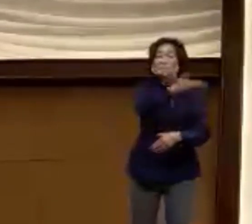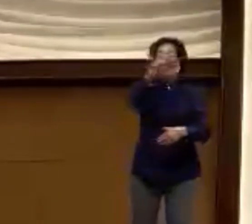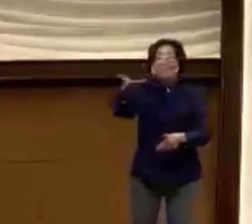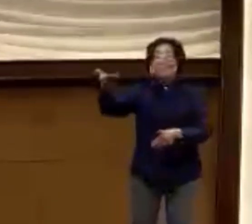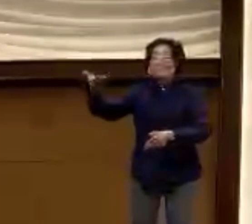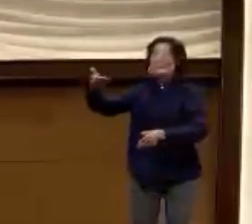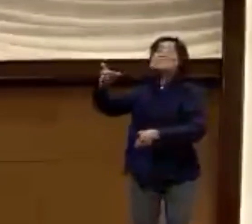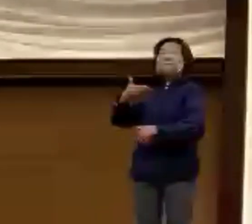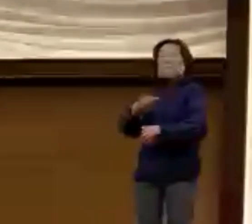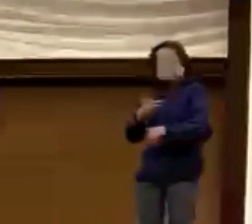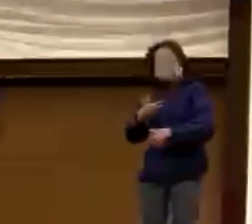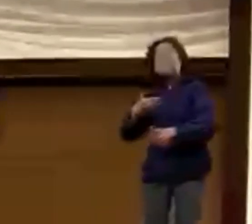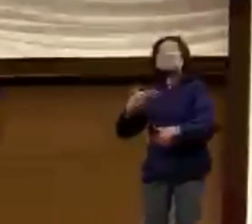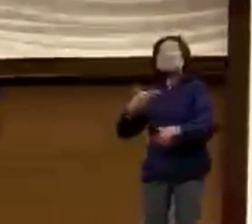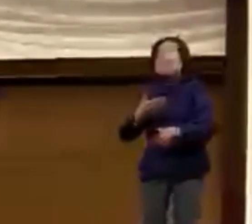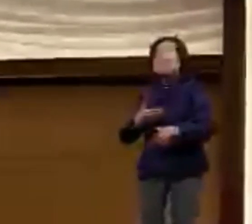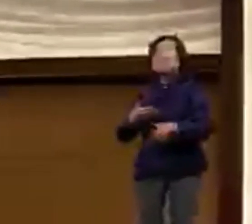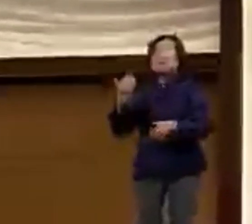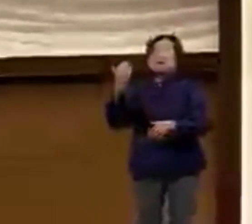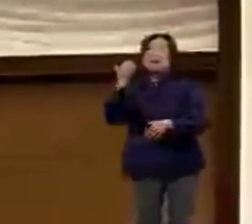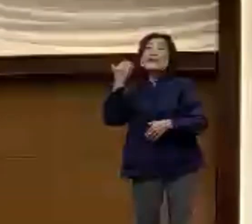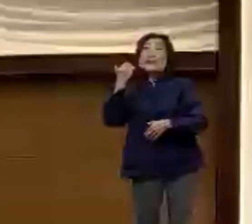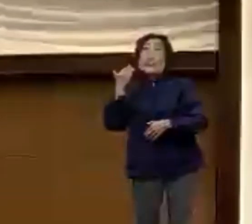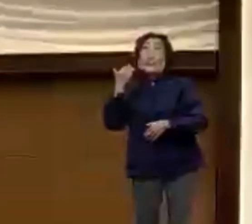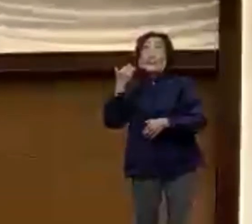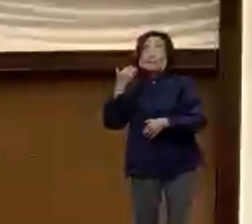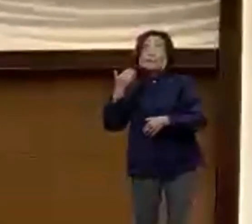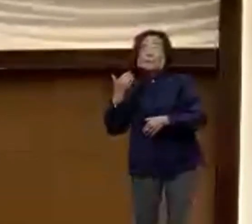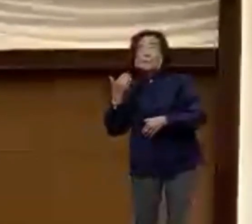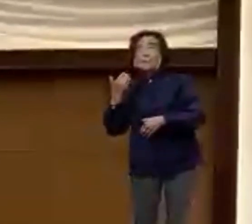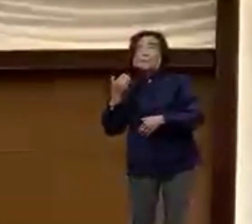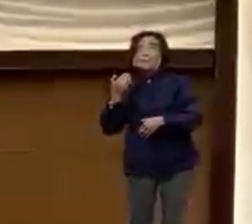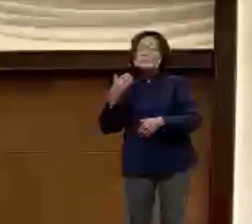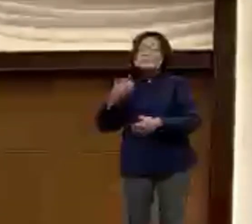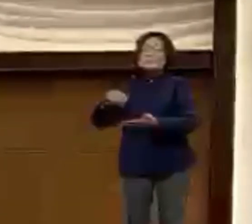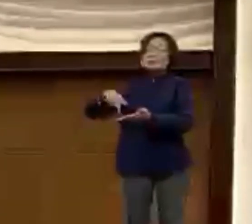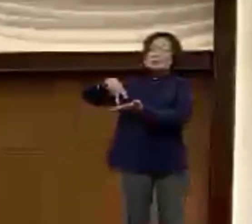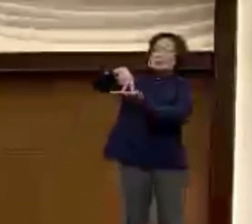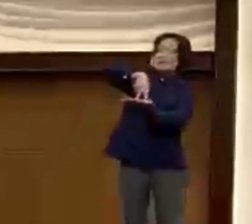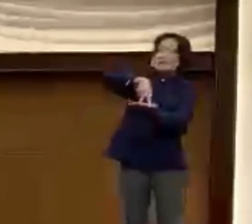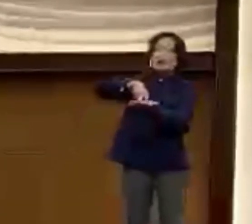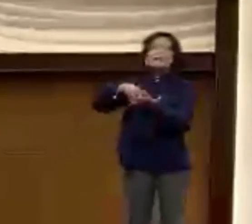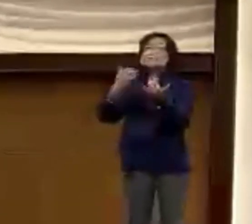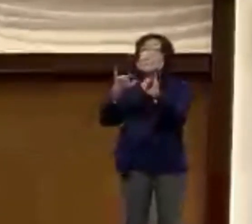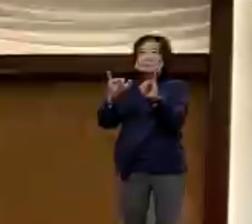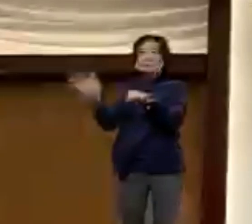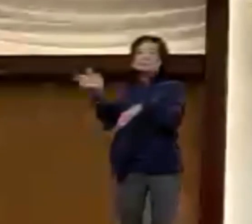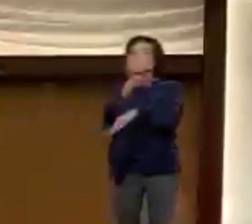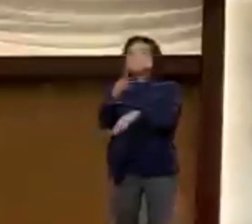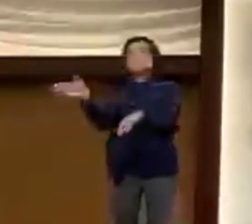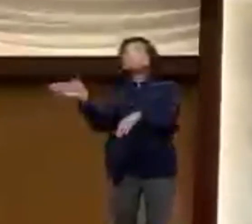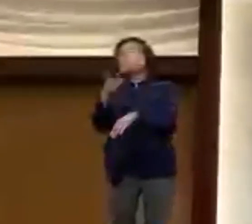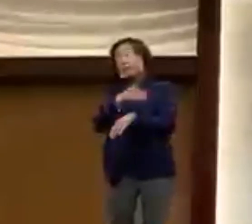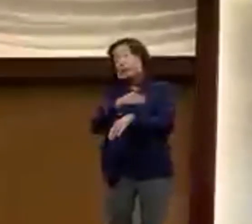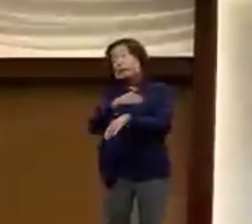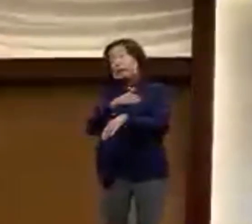。しかし誰も立ち上がる人はいなかった。今そんな状況じゃないです